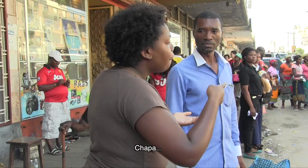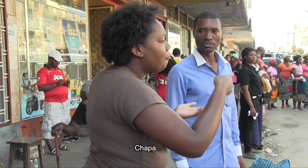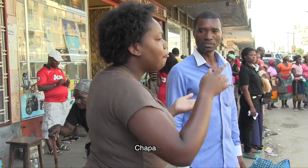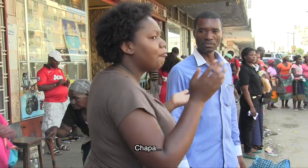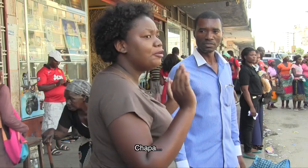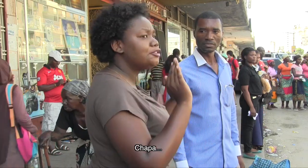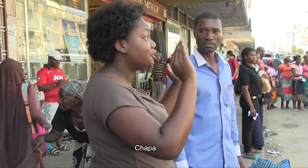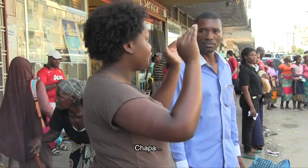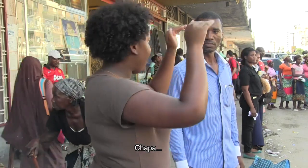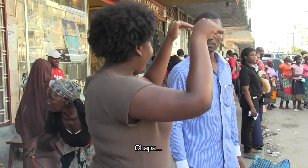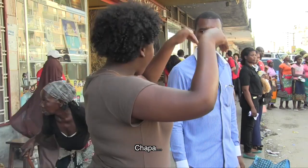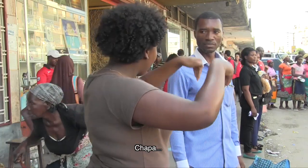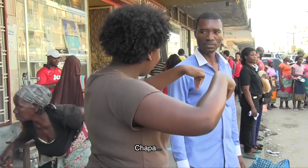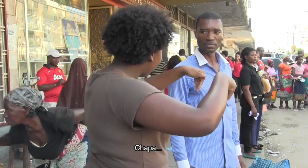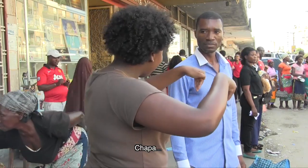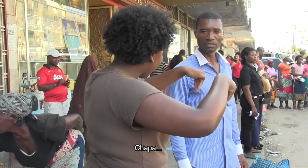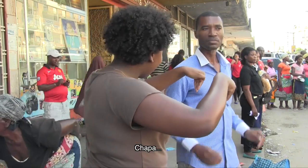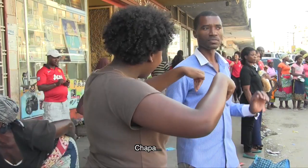Chapa